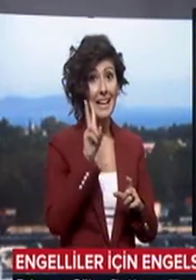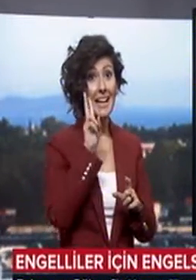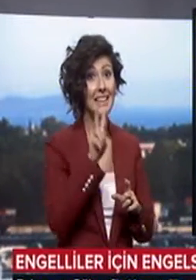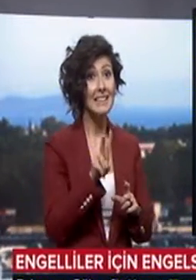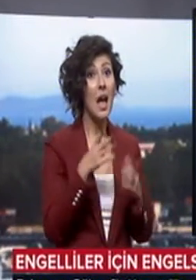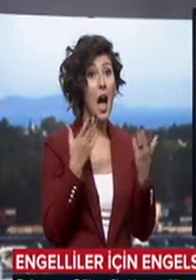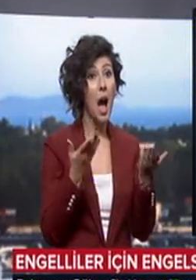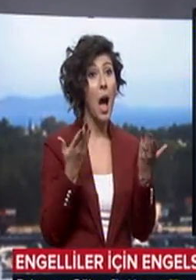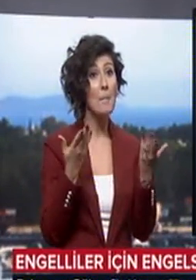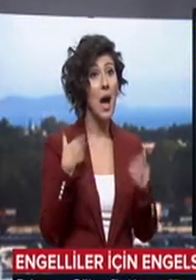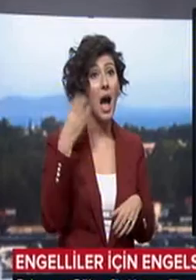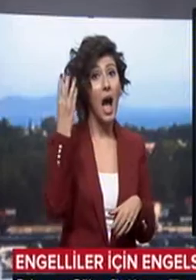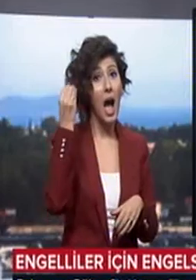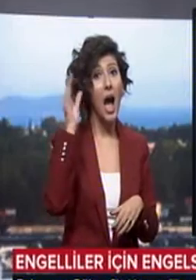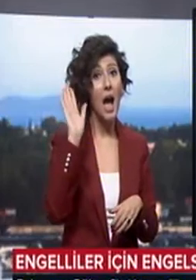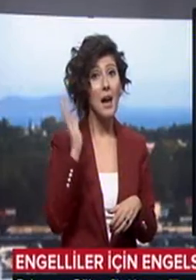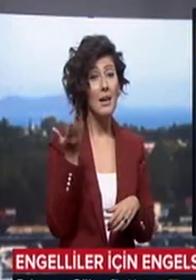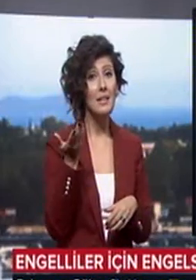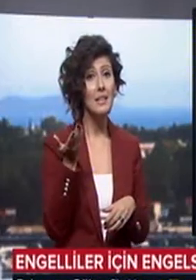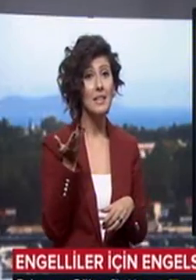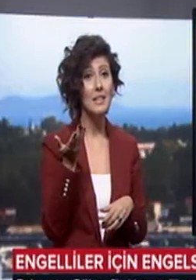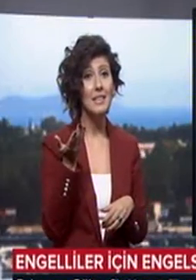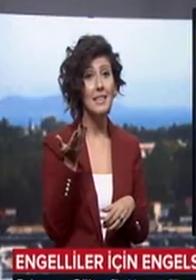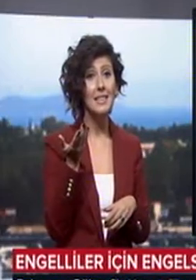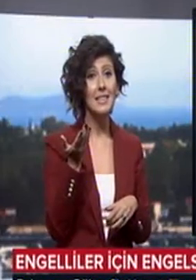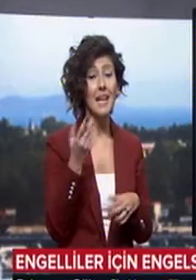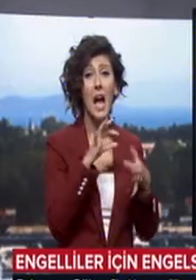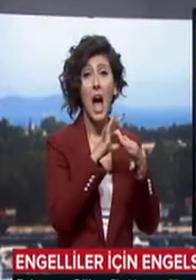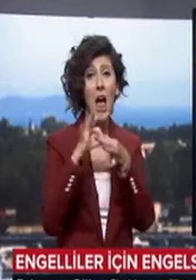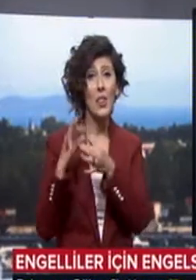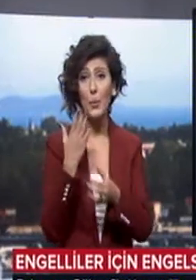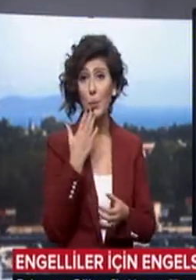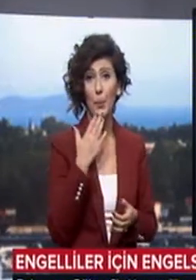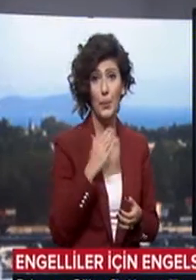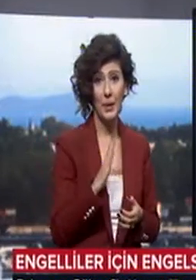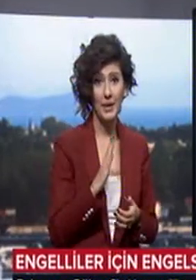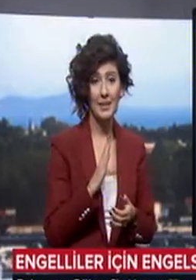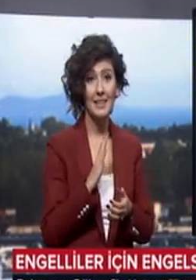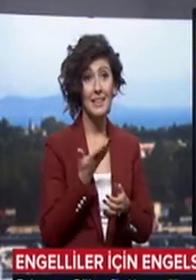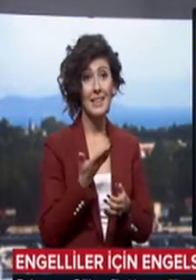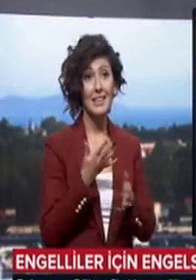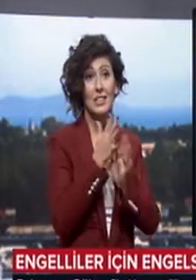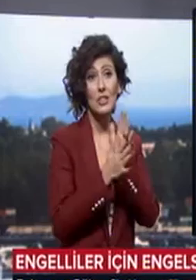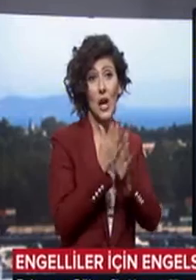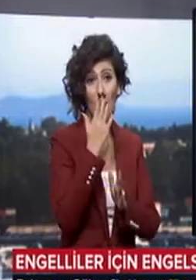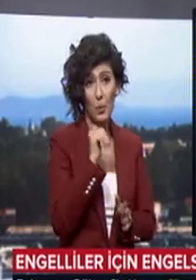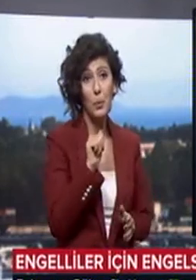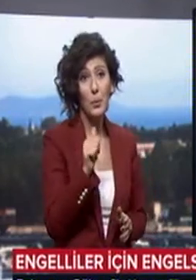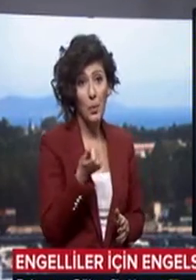İzledim. Anne benim tabii. İzledim, anlamadım. Altyazı ve işaret yoktu. Anne benim,